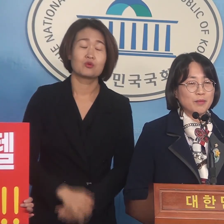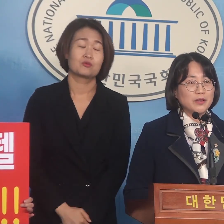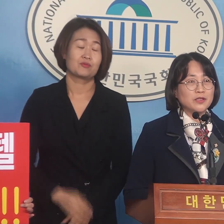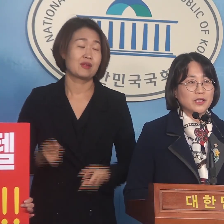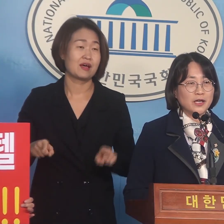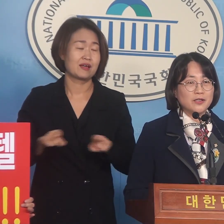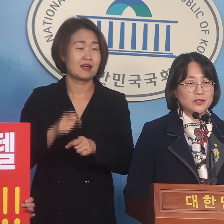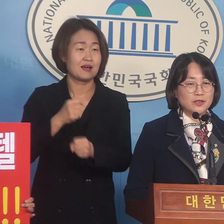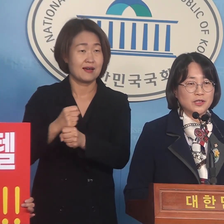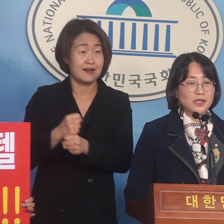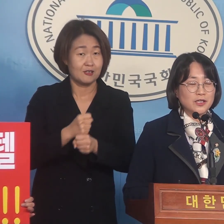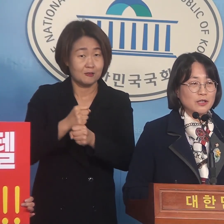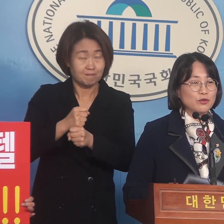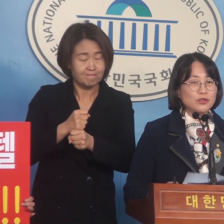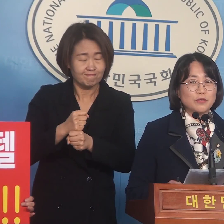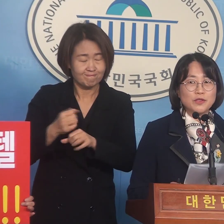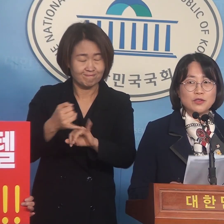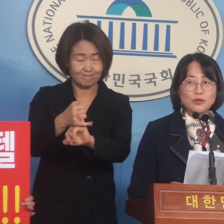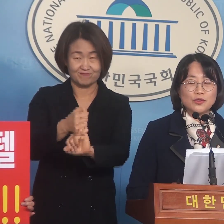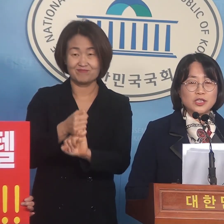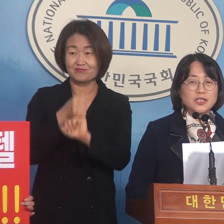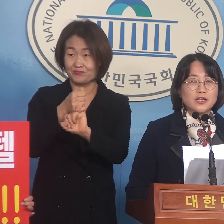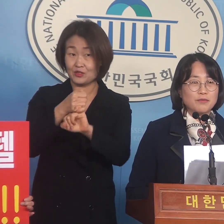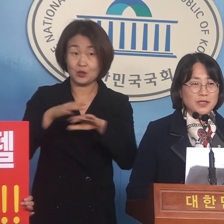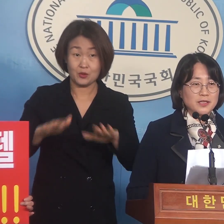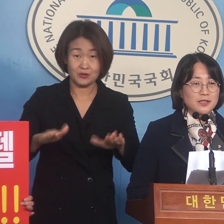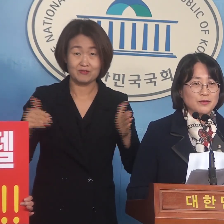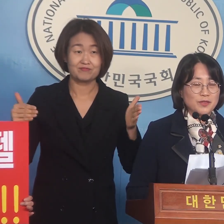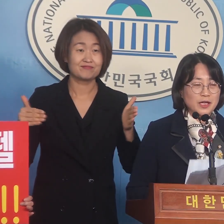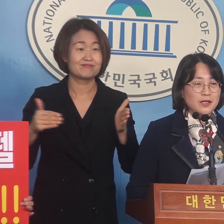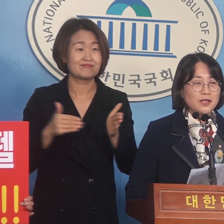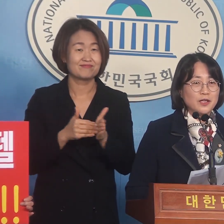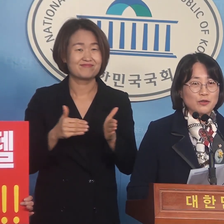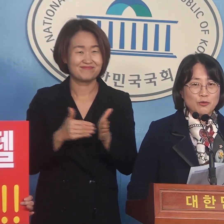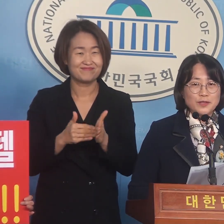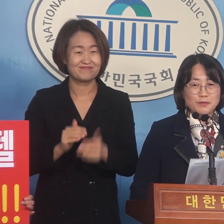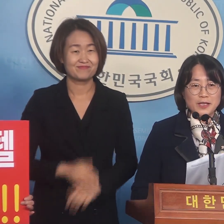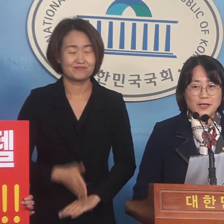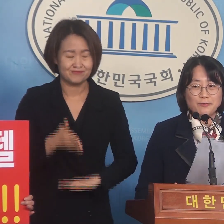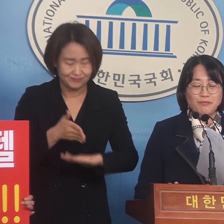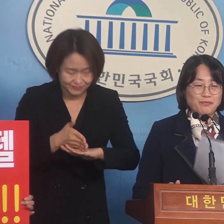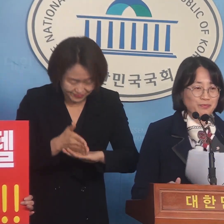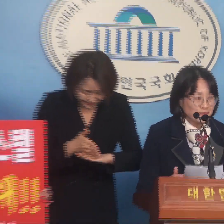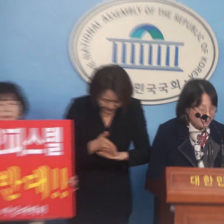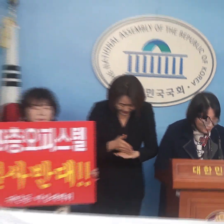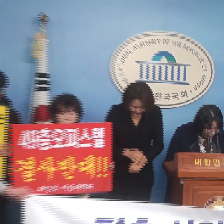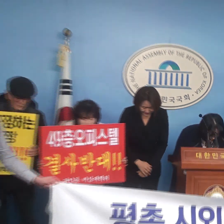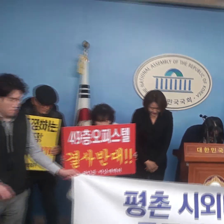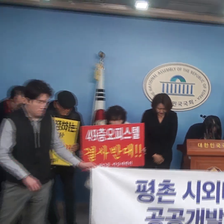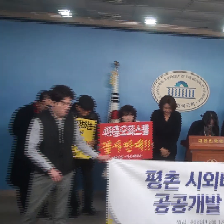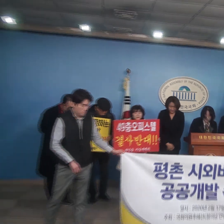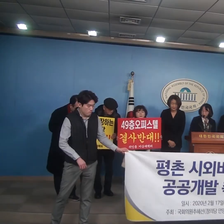함께 만들어 나갈 것을 약속드리면서 오늘 기자회견 마치겠습니다. 고맙습니다.